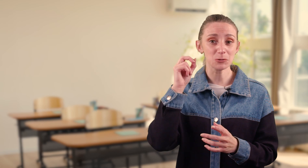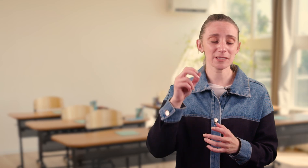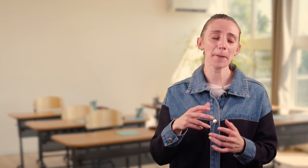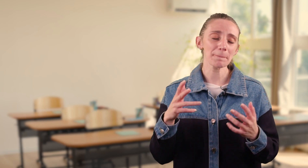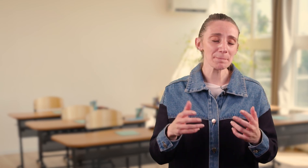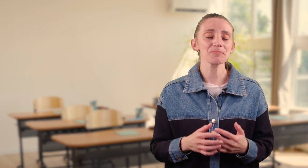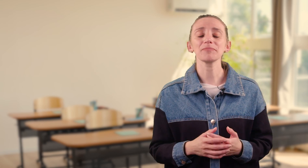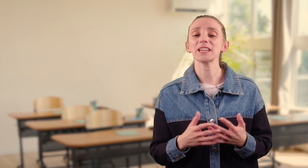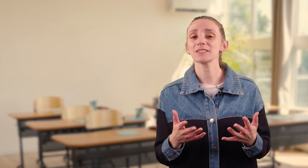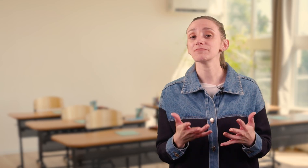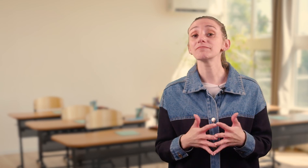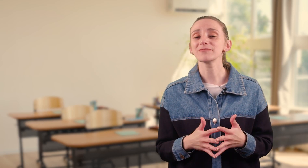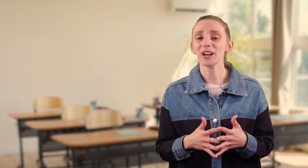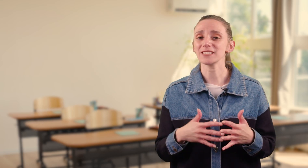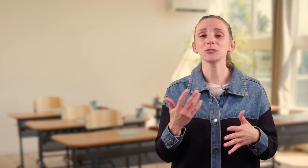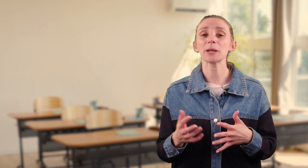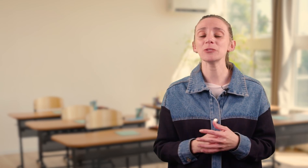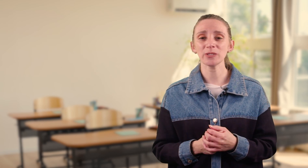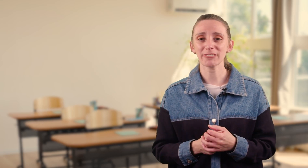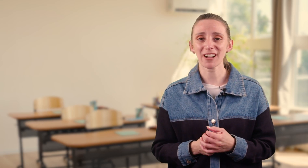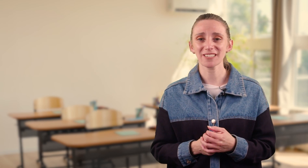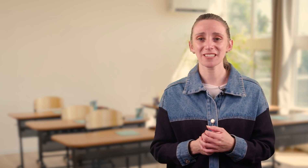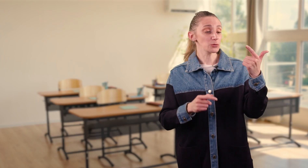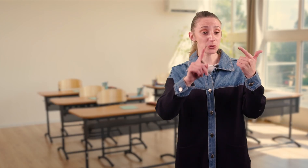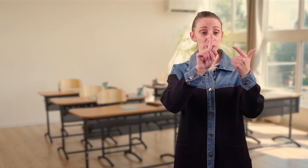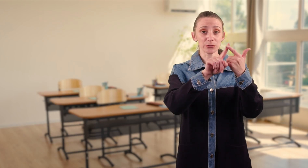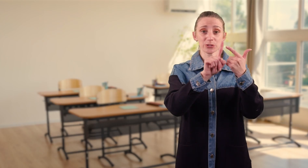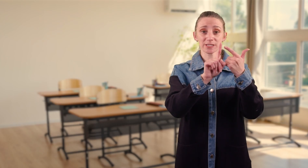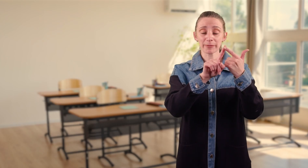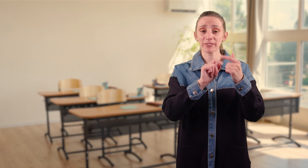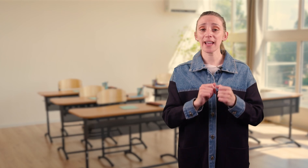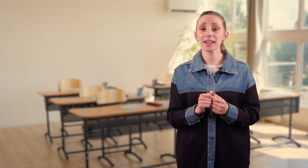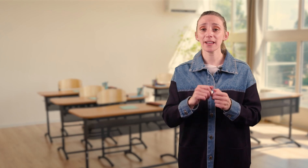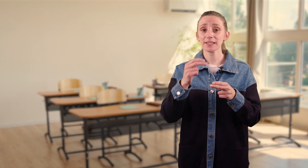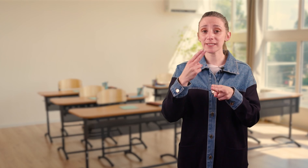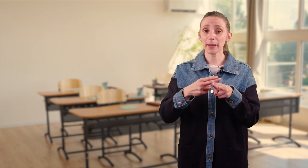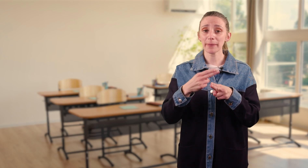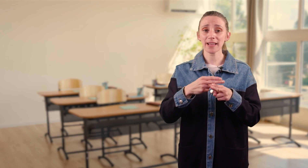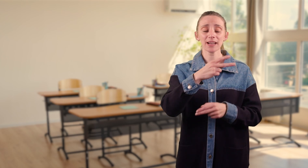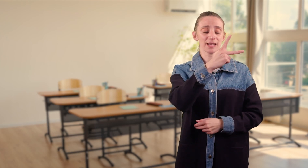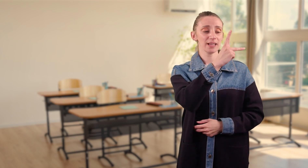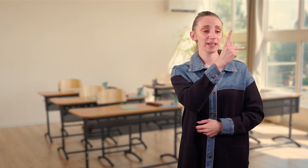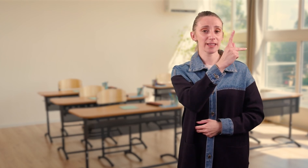écoute. Hein. Mais voilà, c'est une habitude à avoir. Donc que le deuxième frère s'appelle